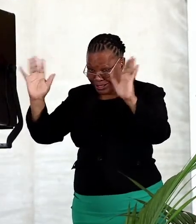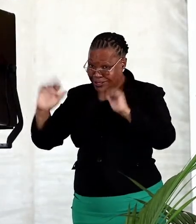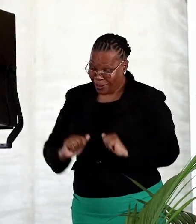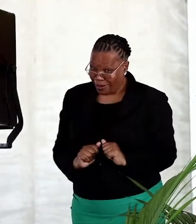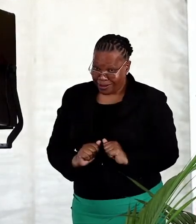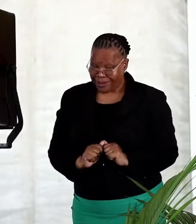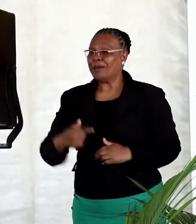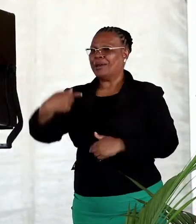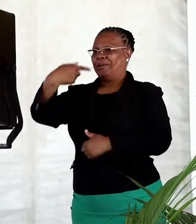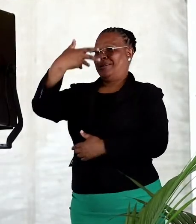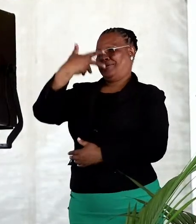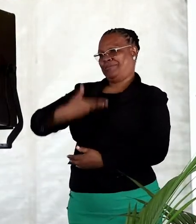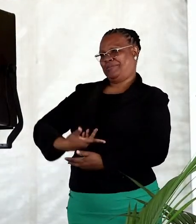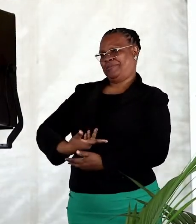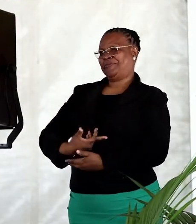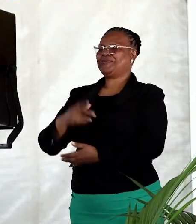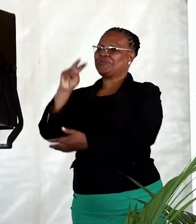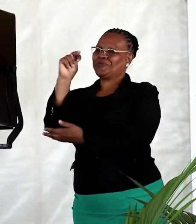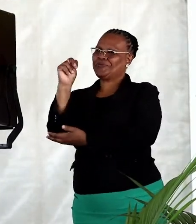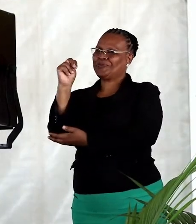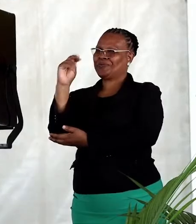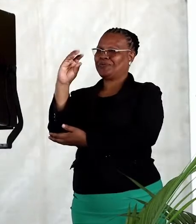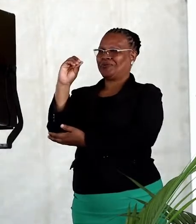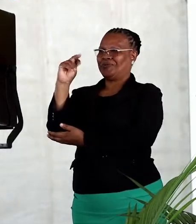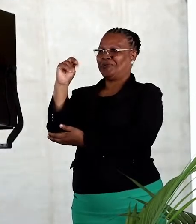igama lam ndinonceba khontsiwe